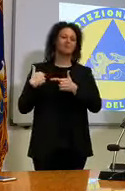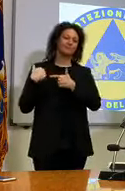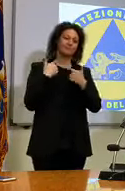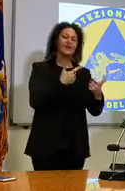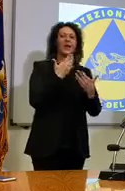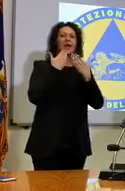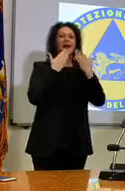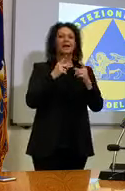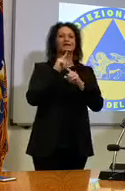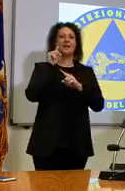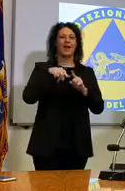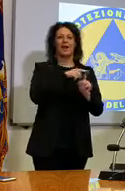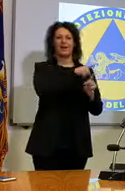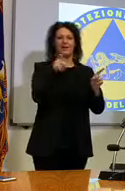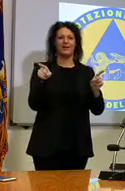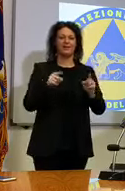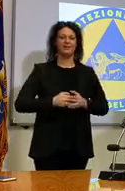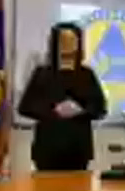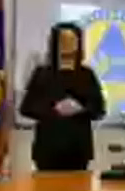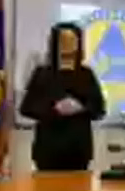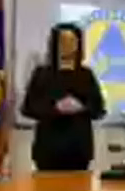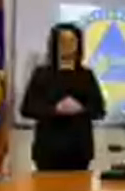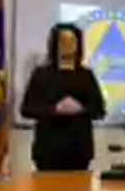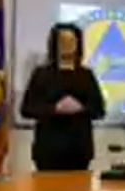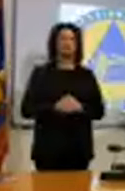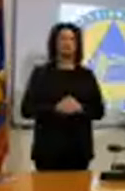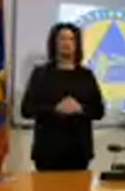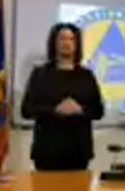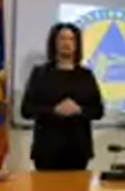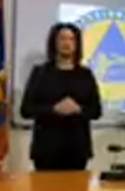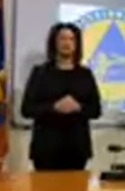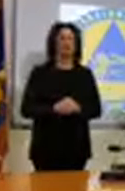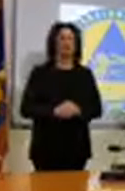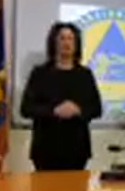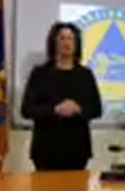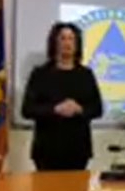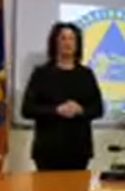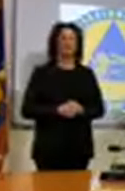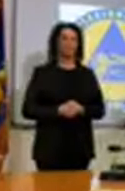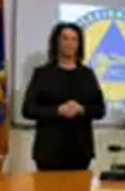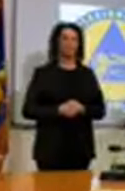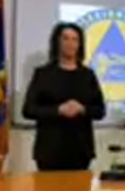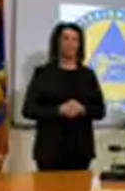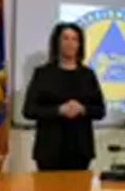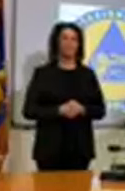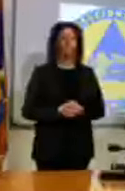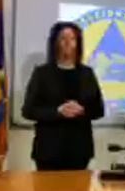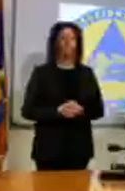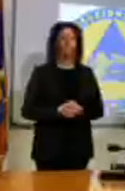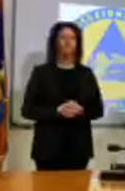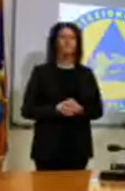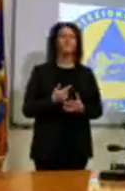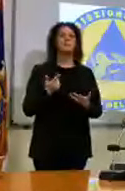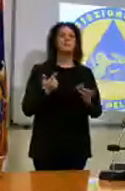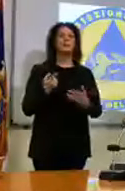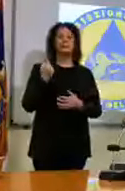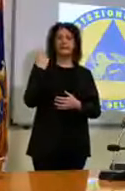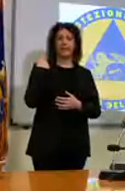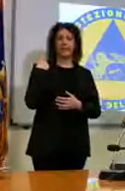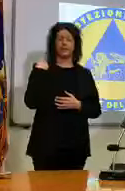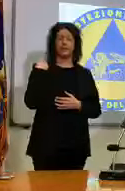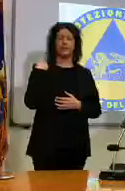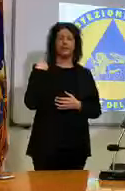loro che hanno dato questa disponibilità. Infine vi dico che ieri ho firmato la